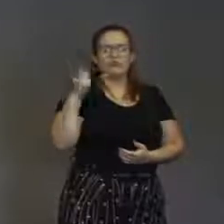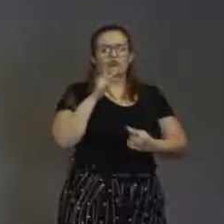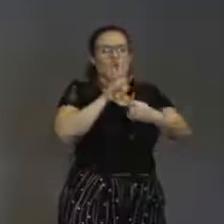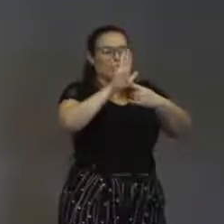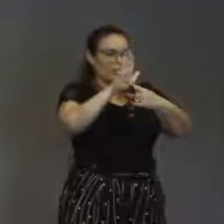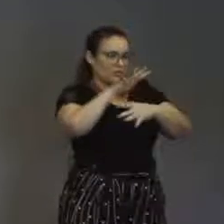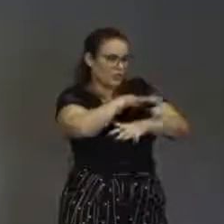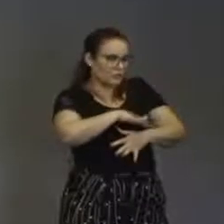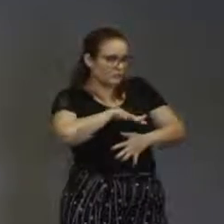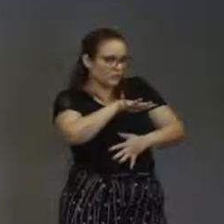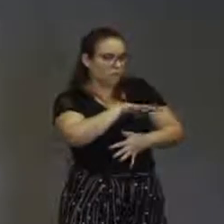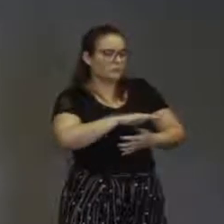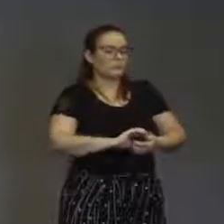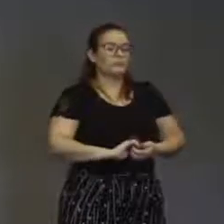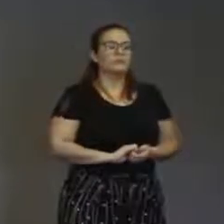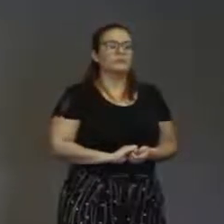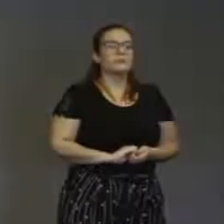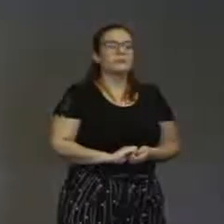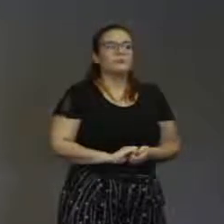geral.